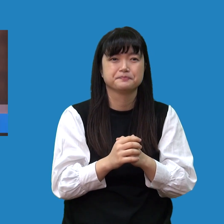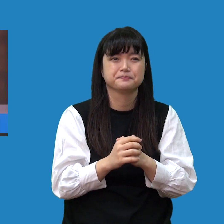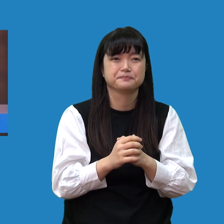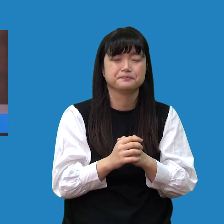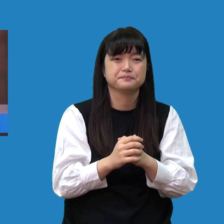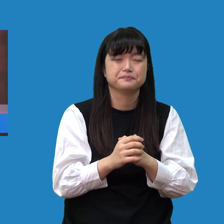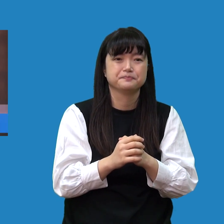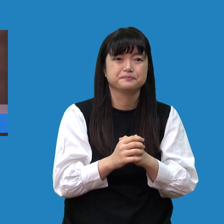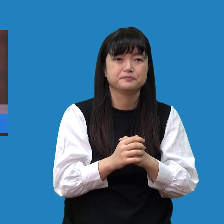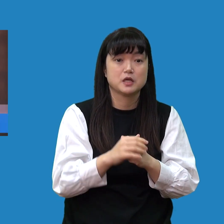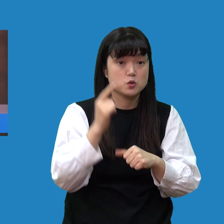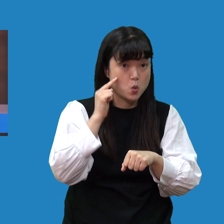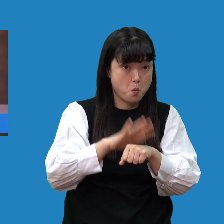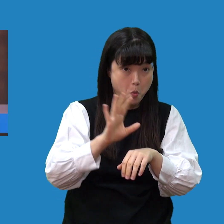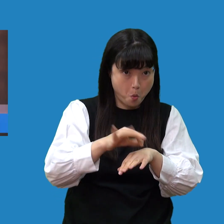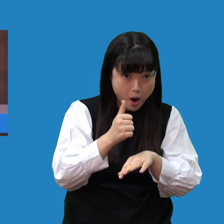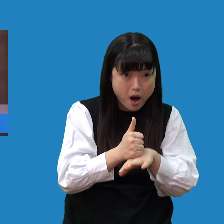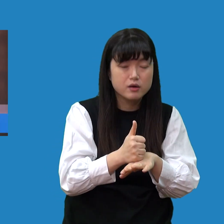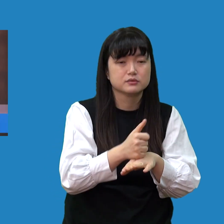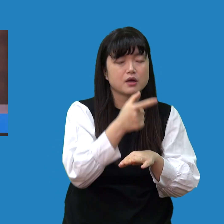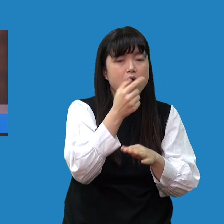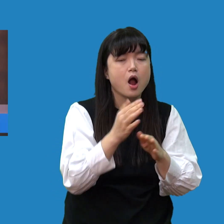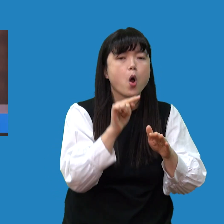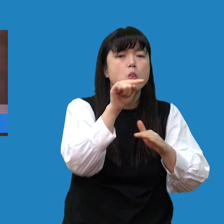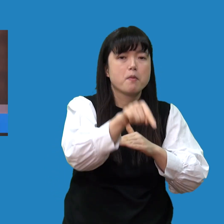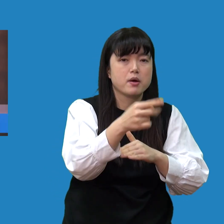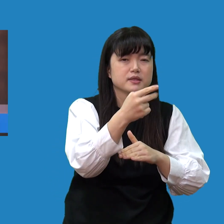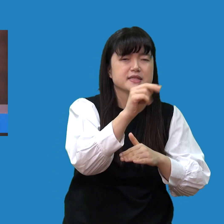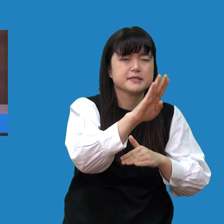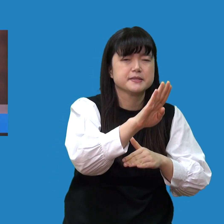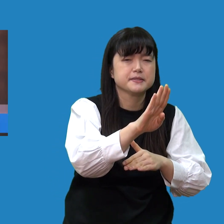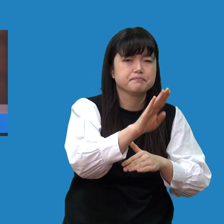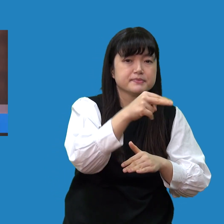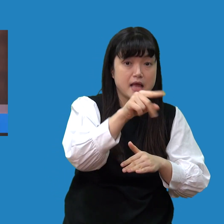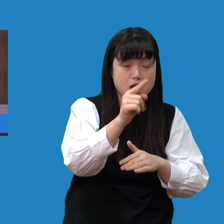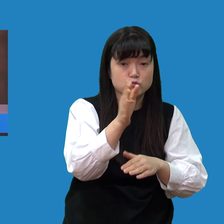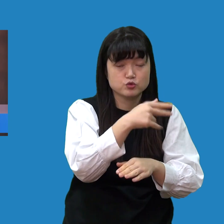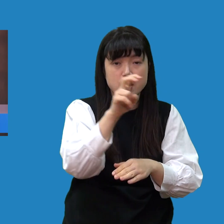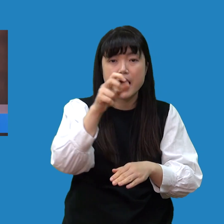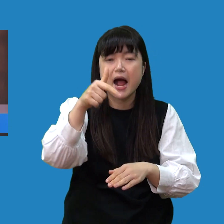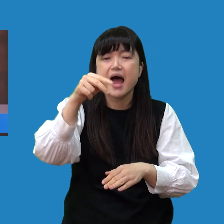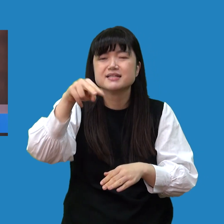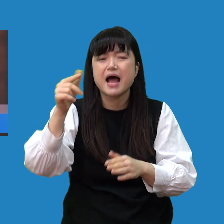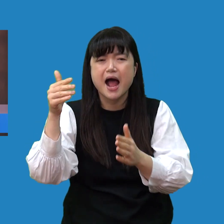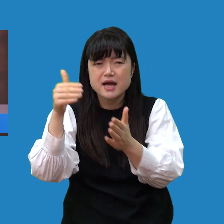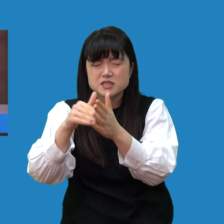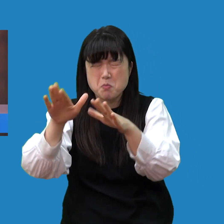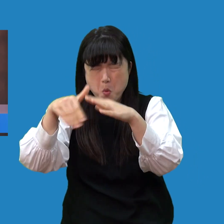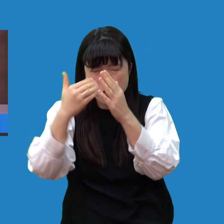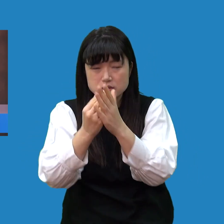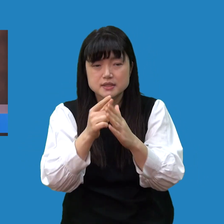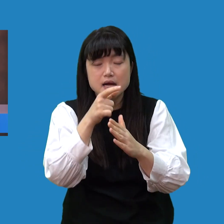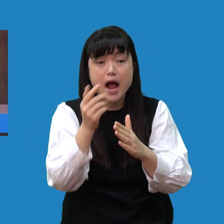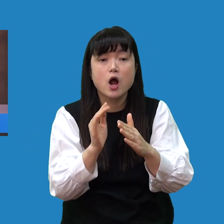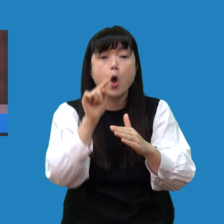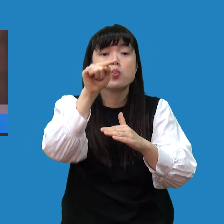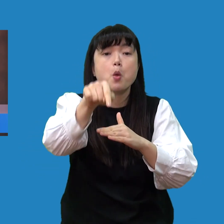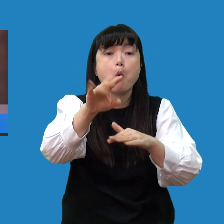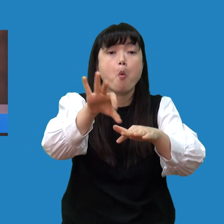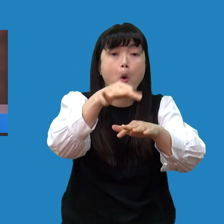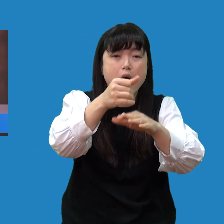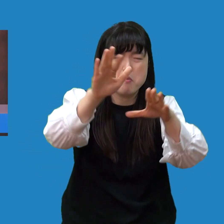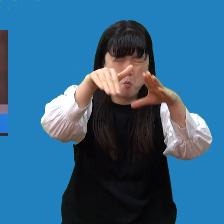같이 시작. 솔로몬이 그 강 건너편을 딥사에서부터 가사까지 모두 그 강